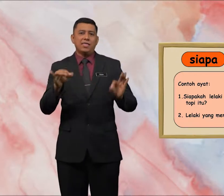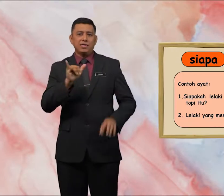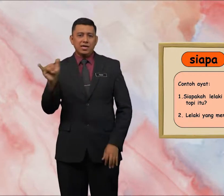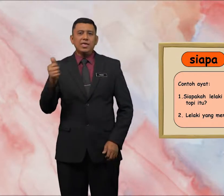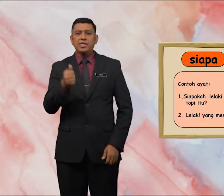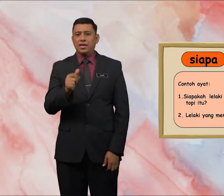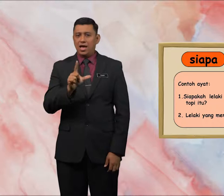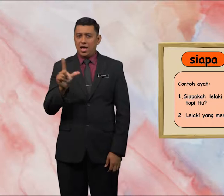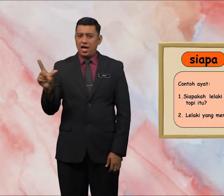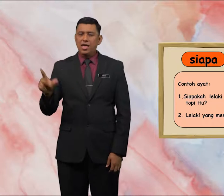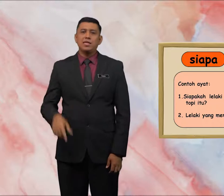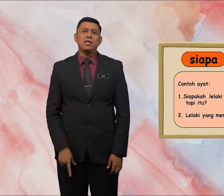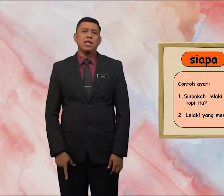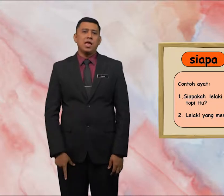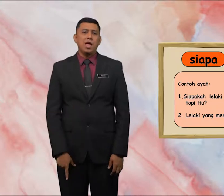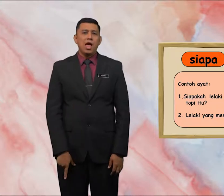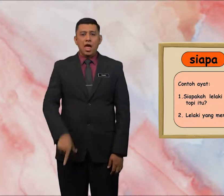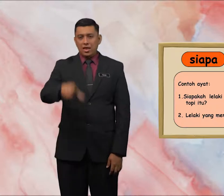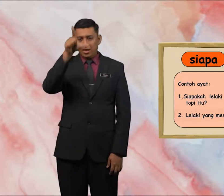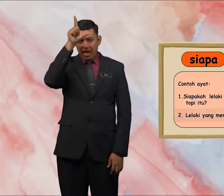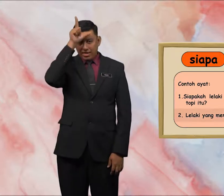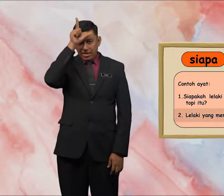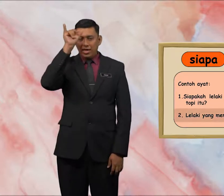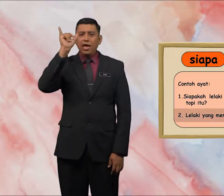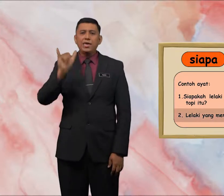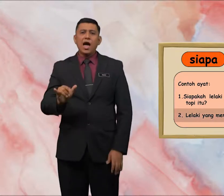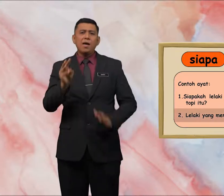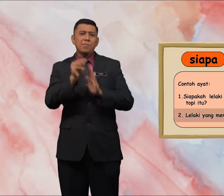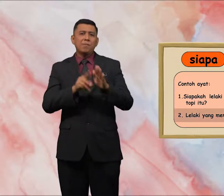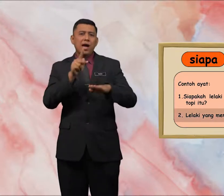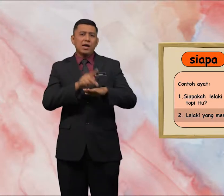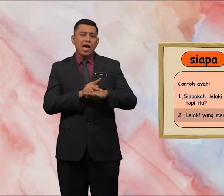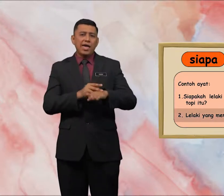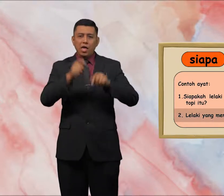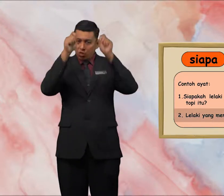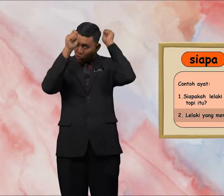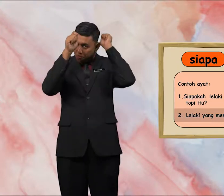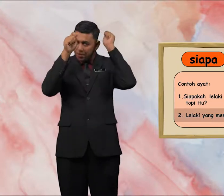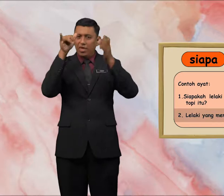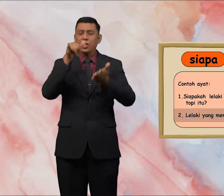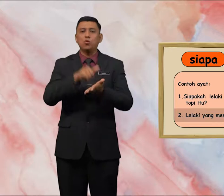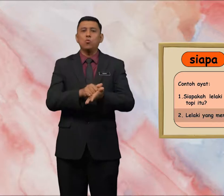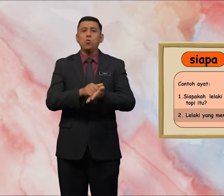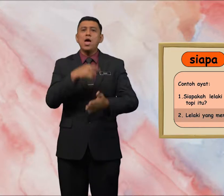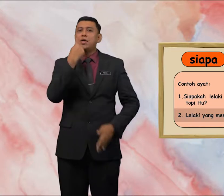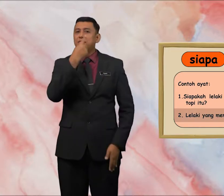Ayatnya ialah lelaki yang memakai topi itu